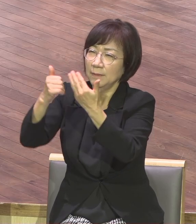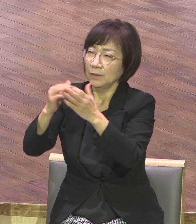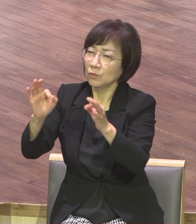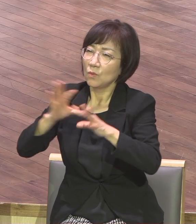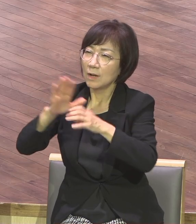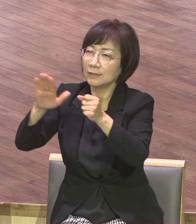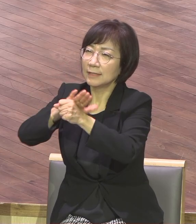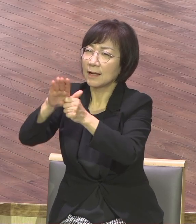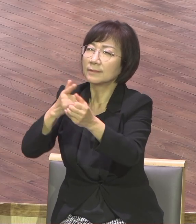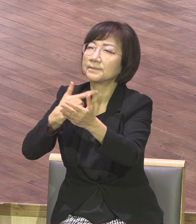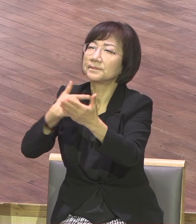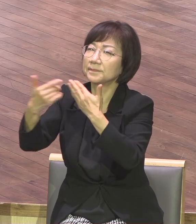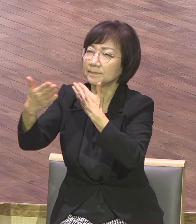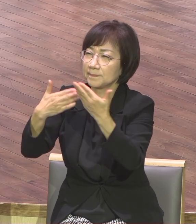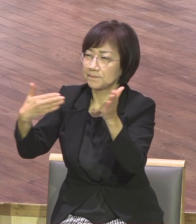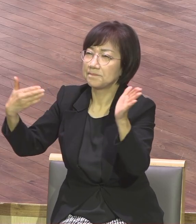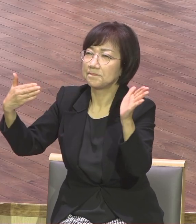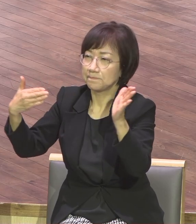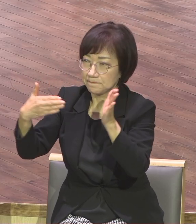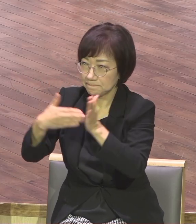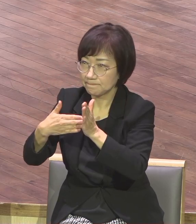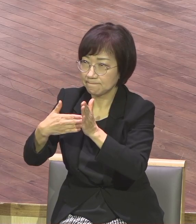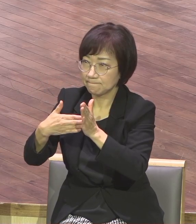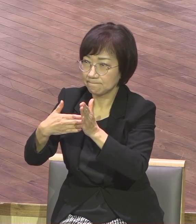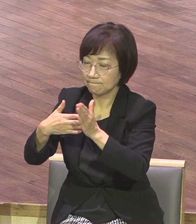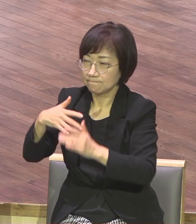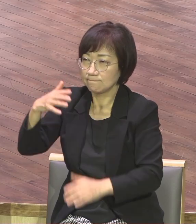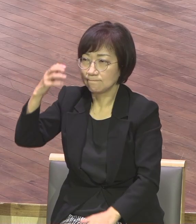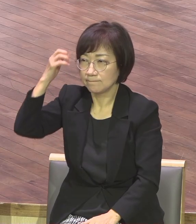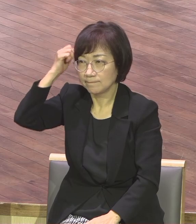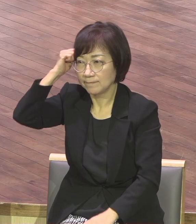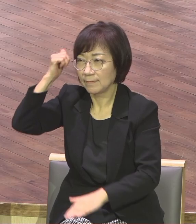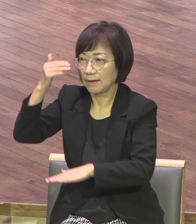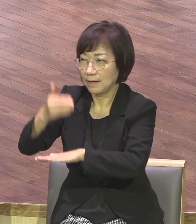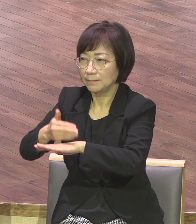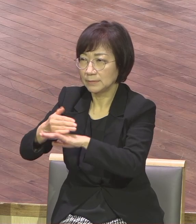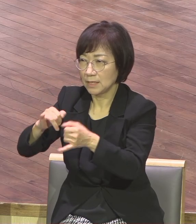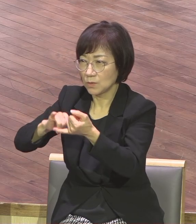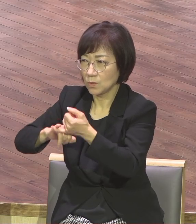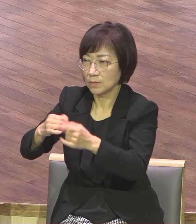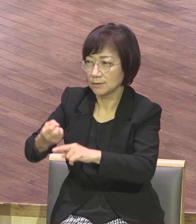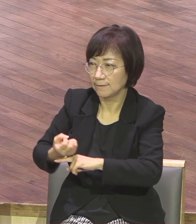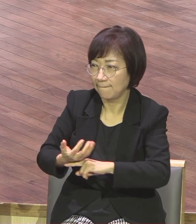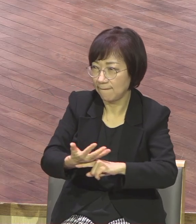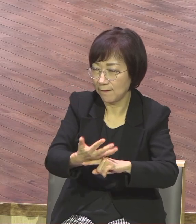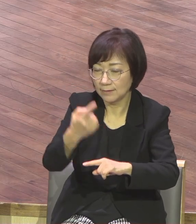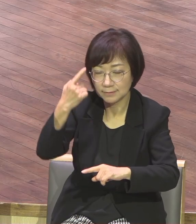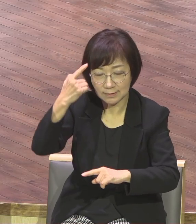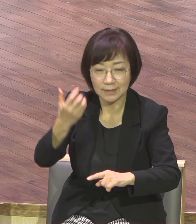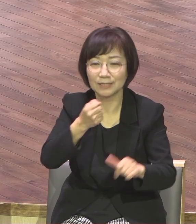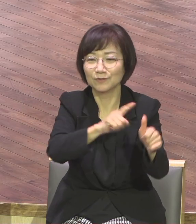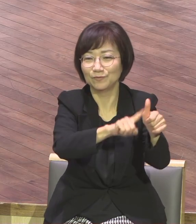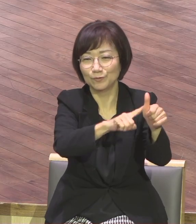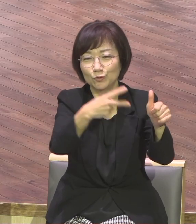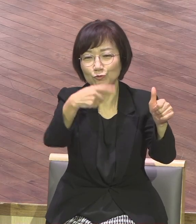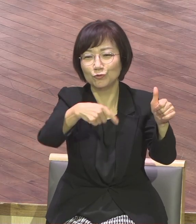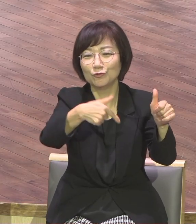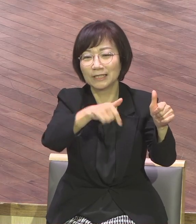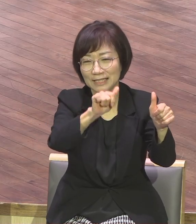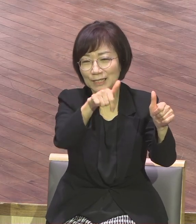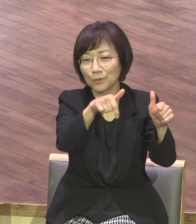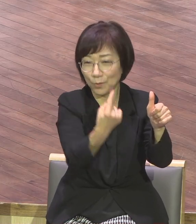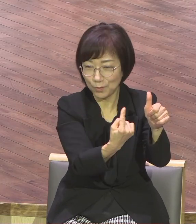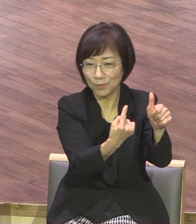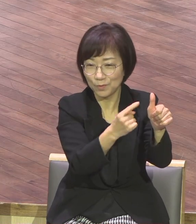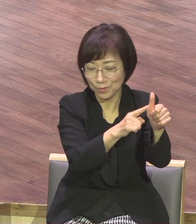놀라운 사랑에 뭐요? 빚진 자 의식이 있어요. 복음의 빚진 자다. 바울도 그랬지만 이 두기고도 그랬습니다.